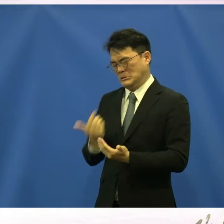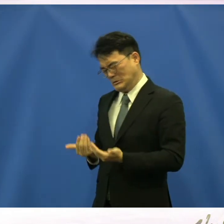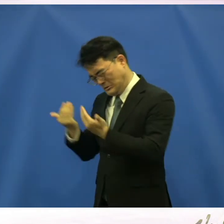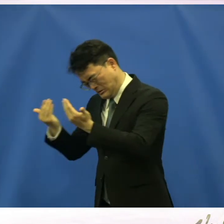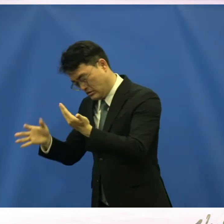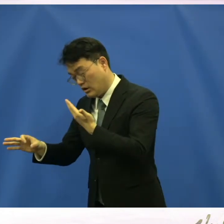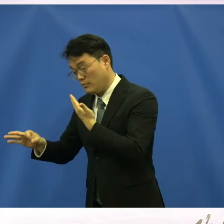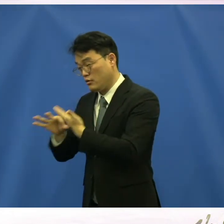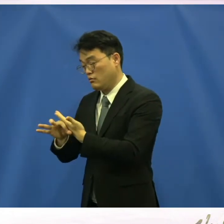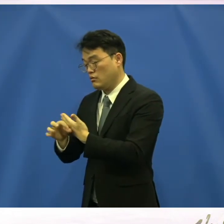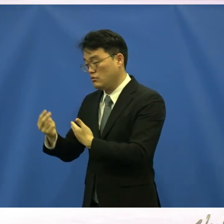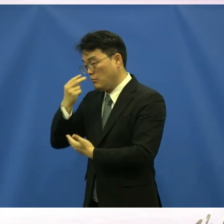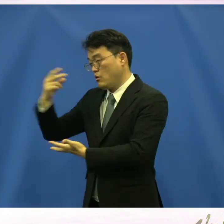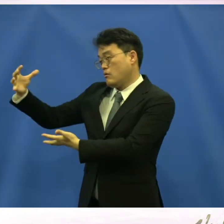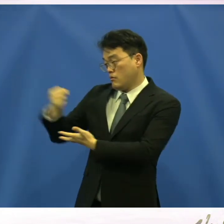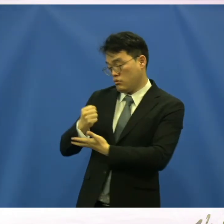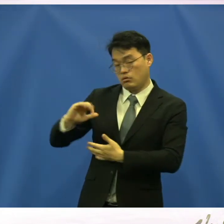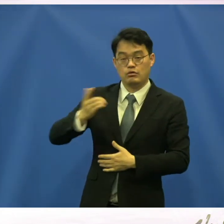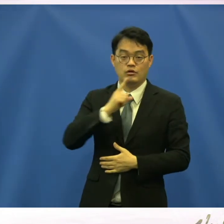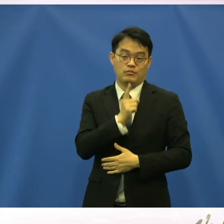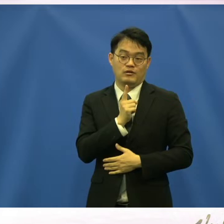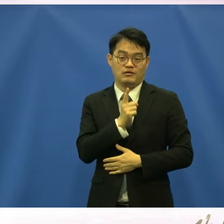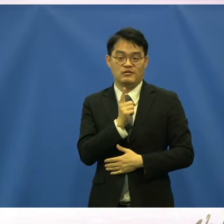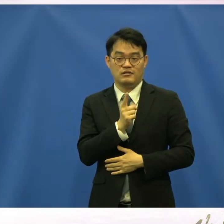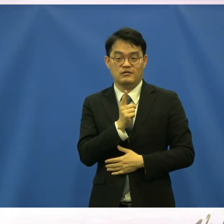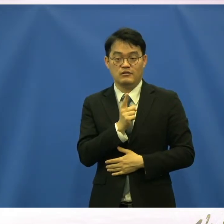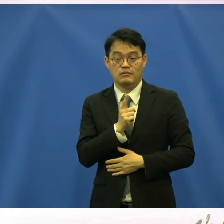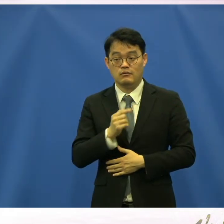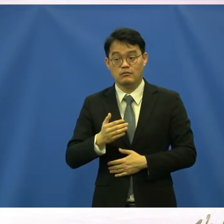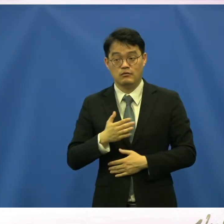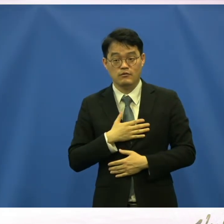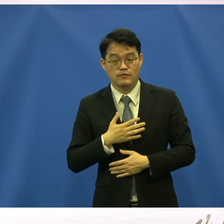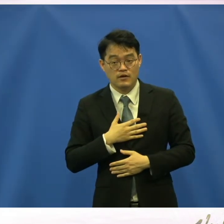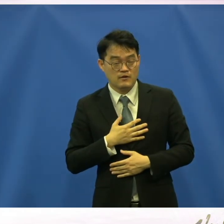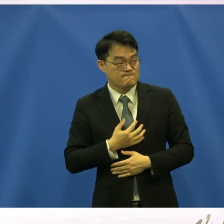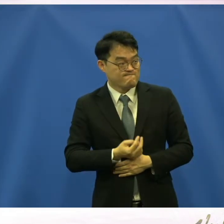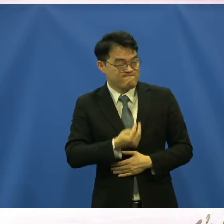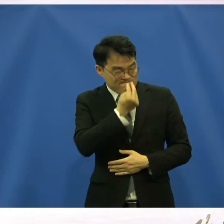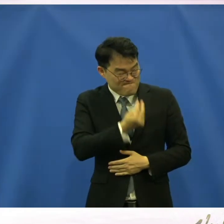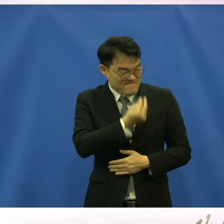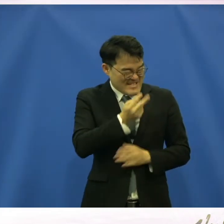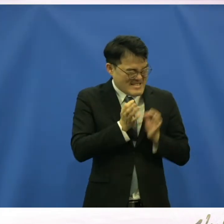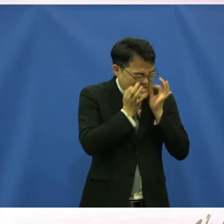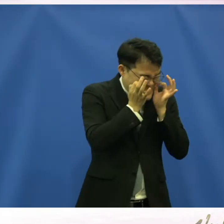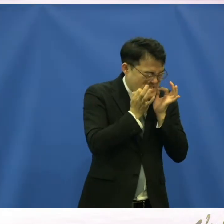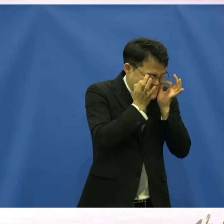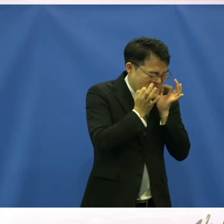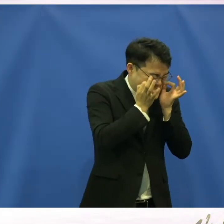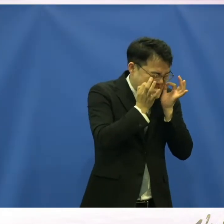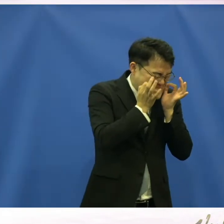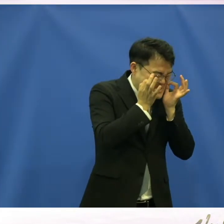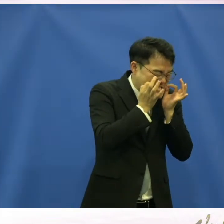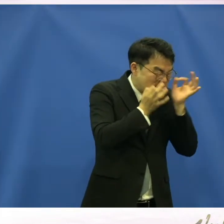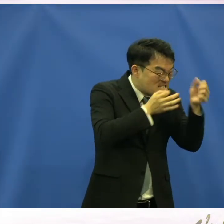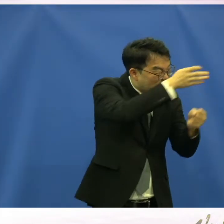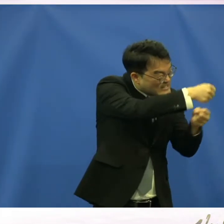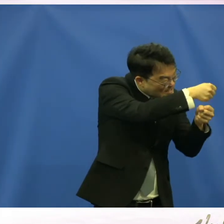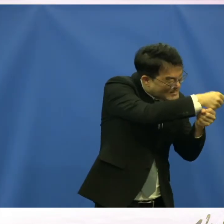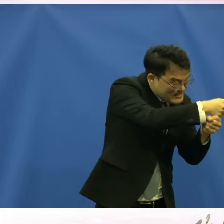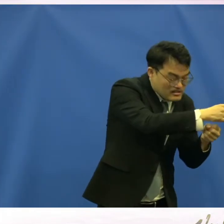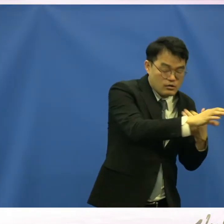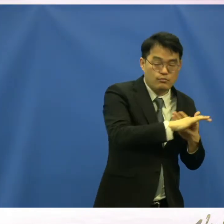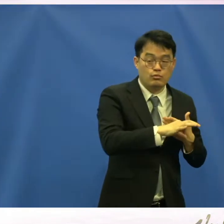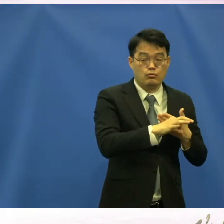내가 목숨을 구원하고자 하면 잃어볼 것이고. 그러니까 내가 살려고 하면 죽는 거고. 내가 복음을 위해서